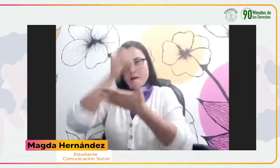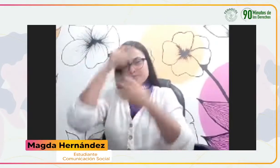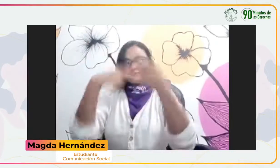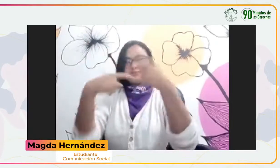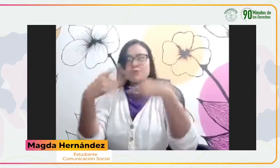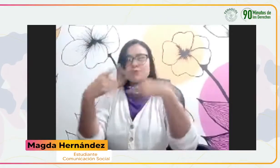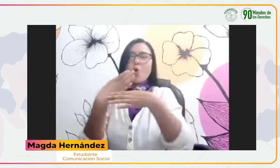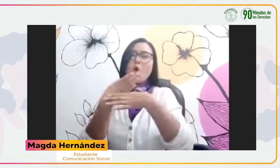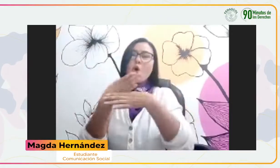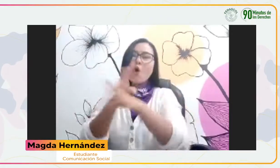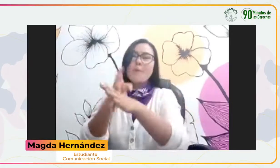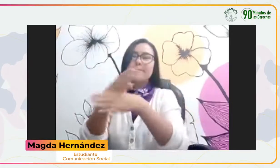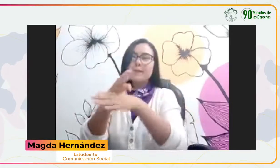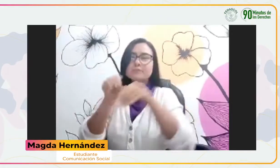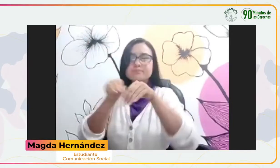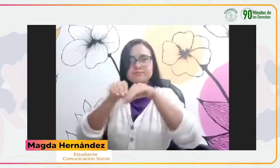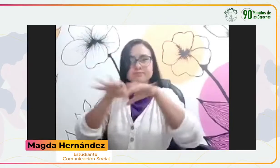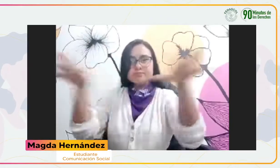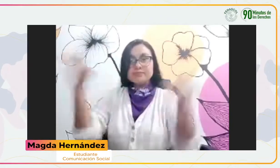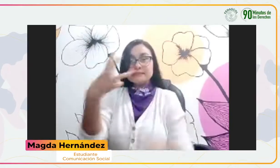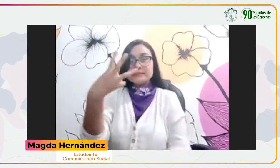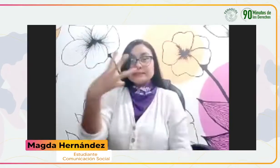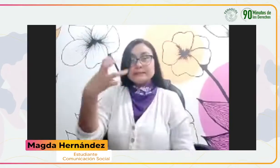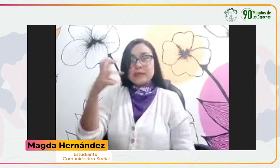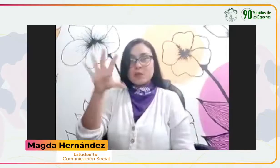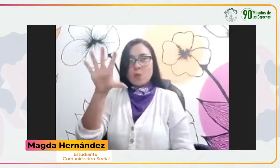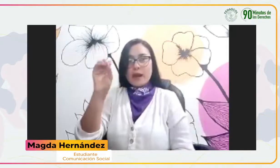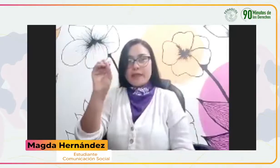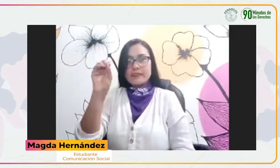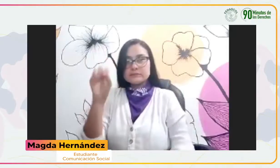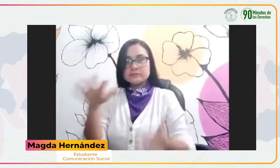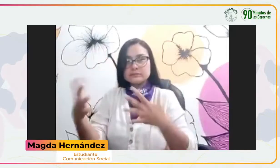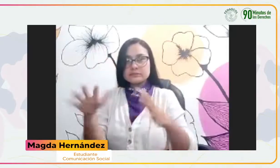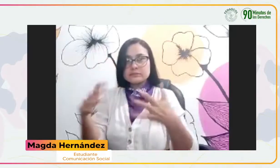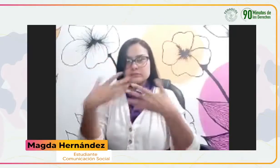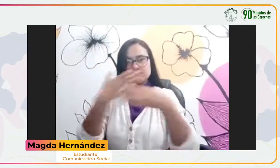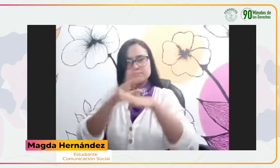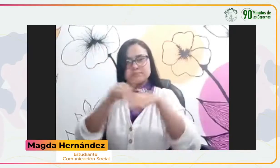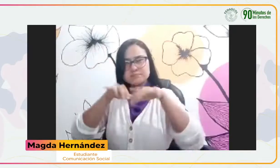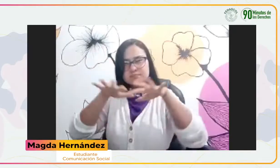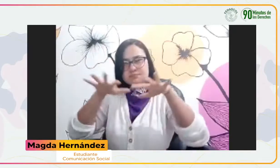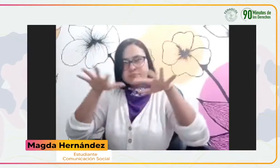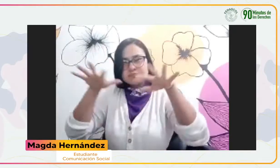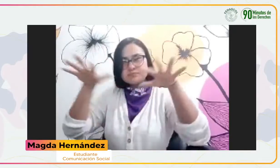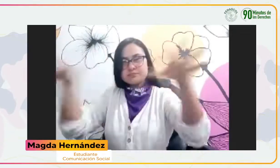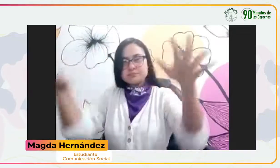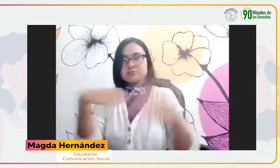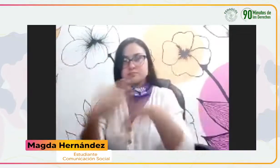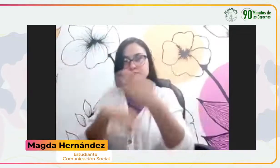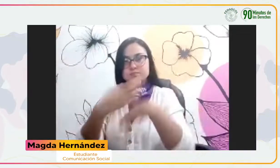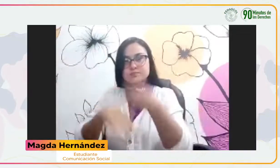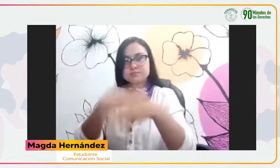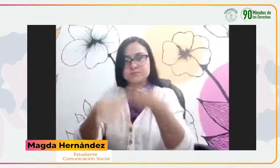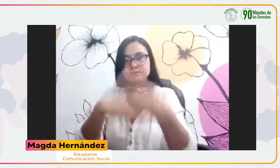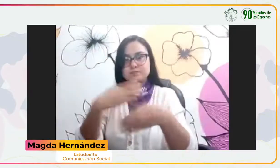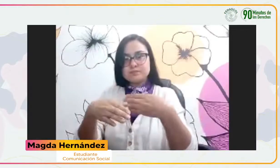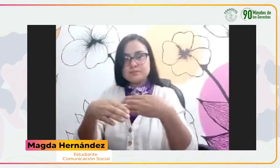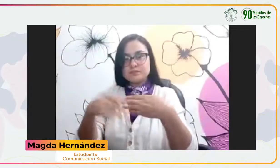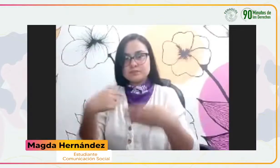vistas llegué a acumular, también opiniones y de pronto también 350 compartidos